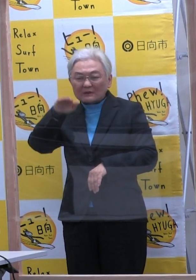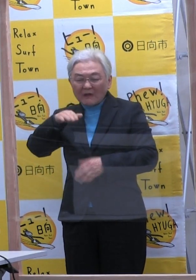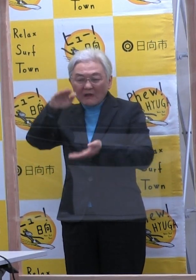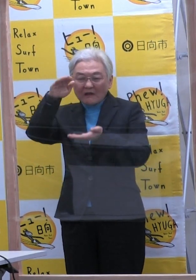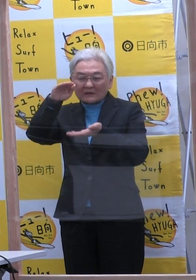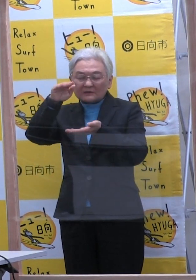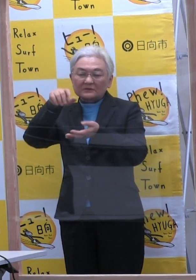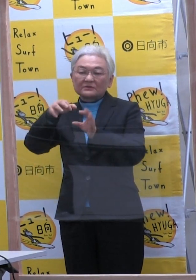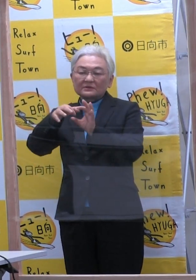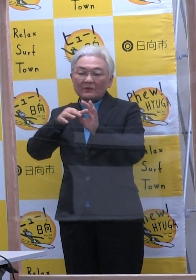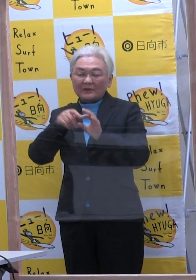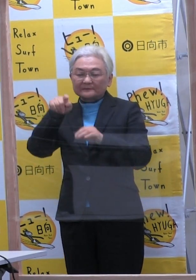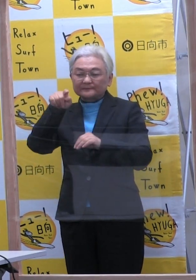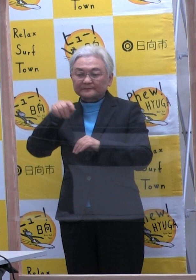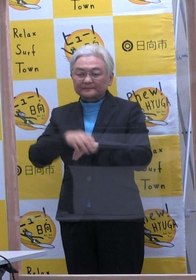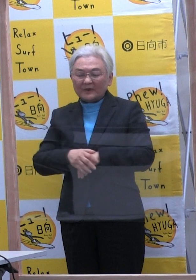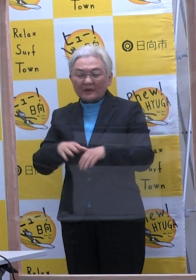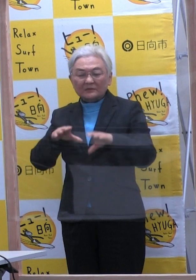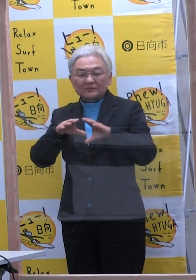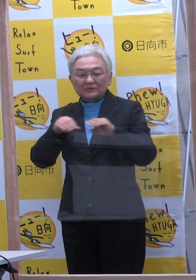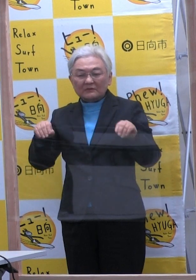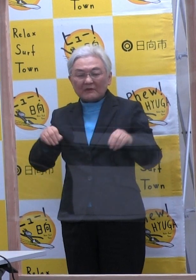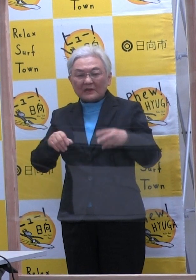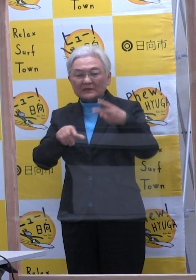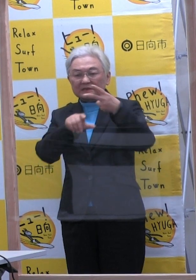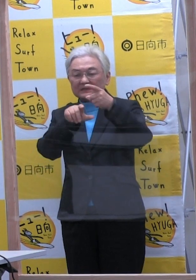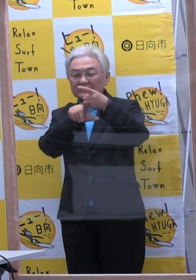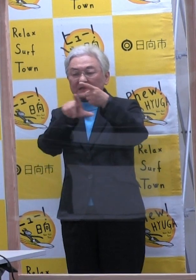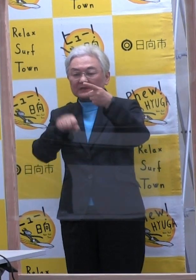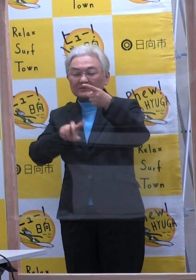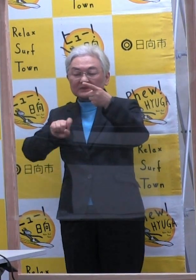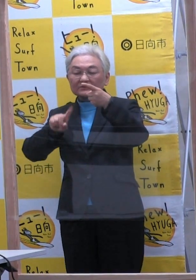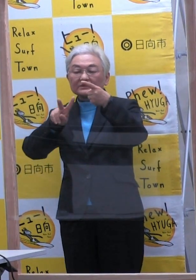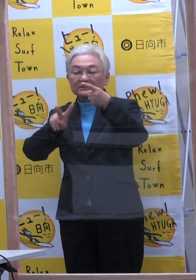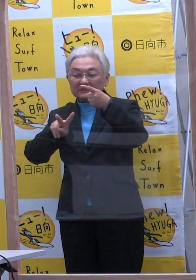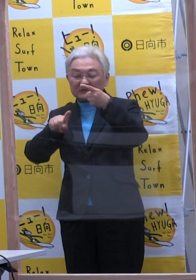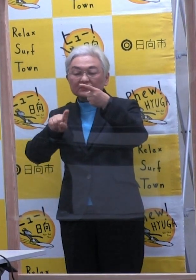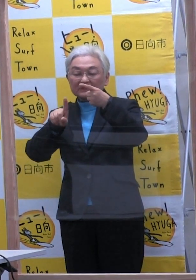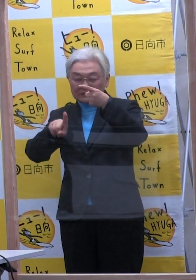種についてですが、国は1月21日に